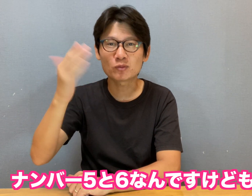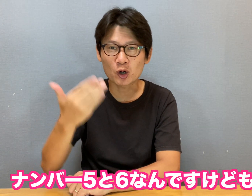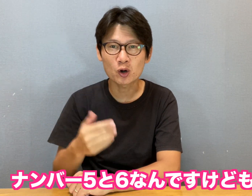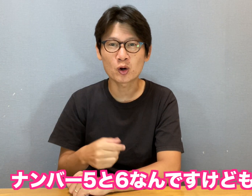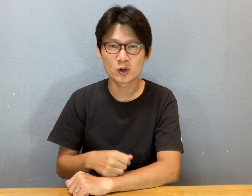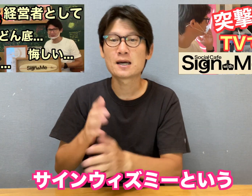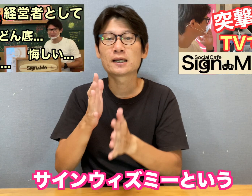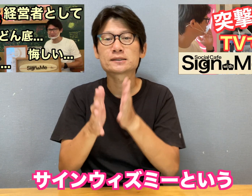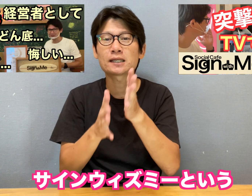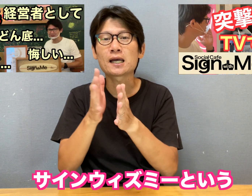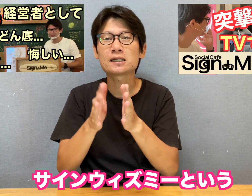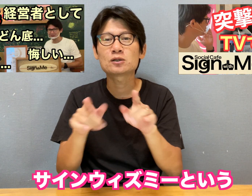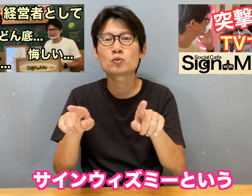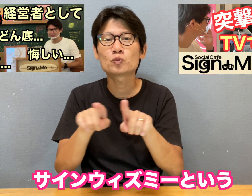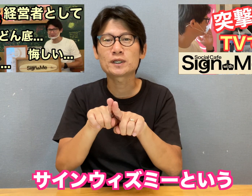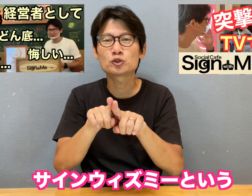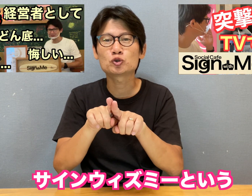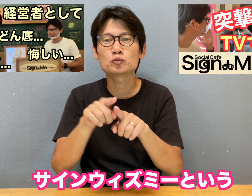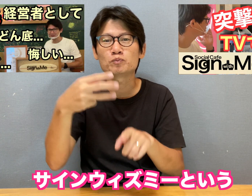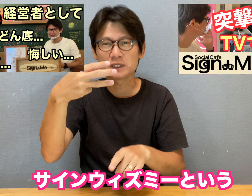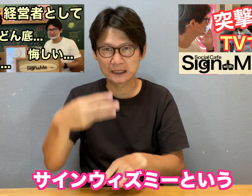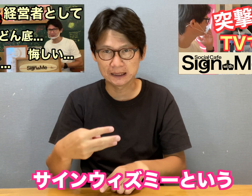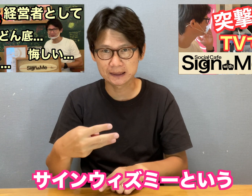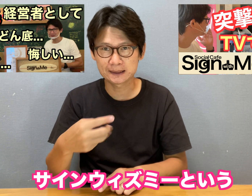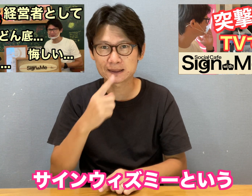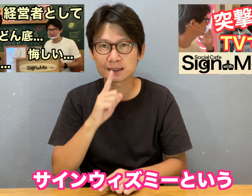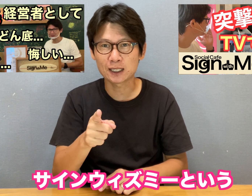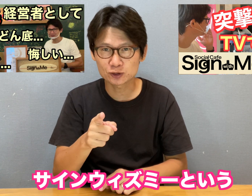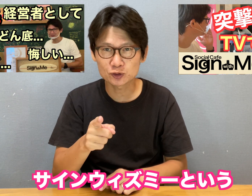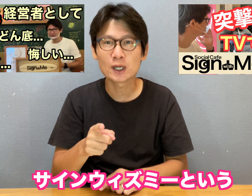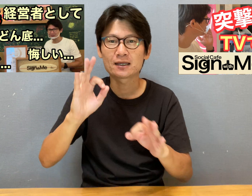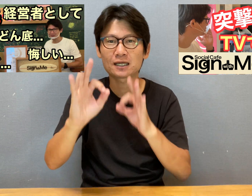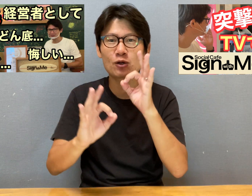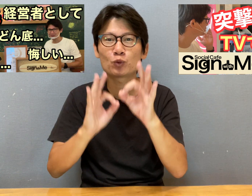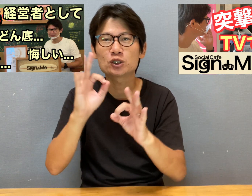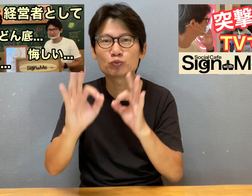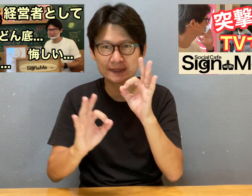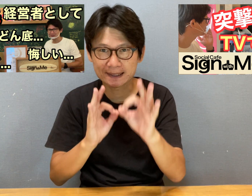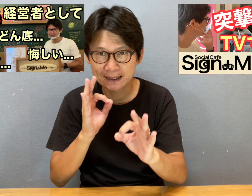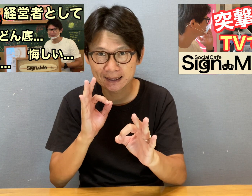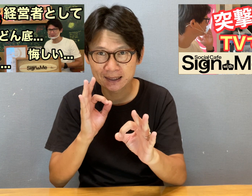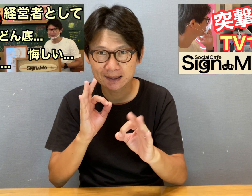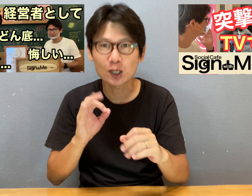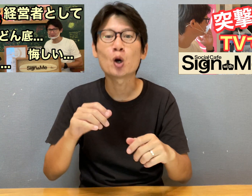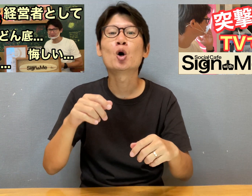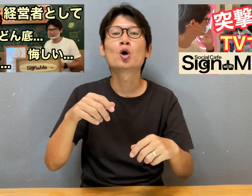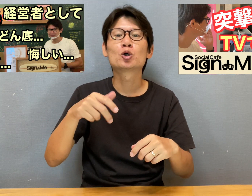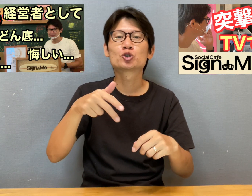ども、Sign with me っていう、Sign with me の